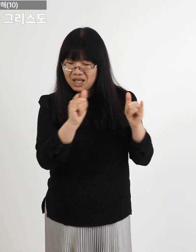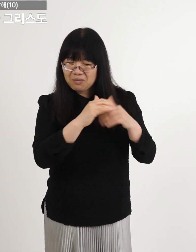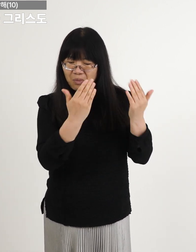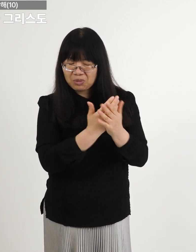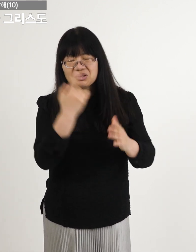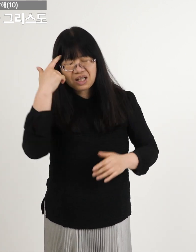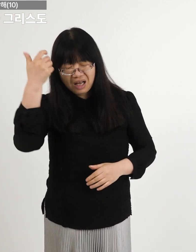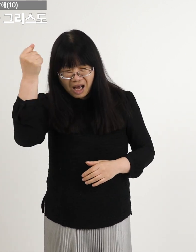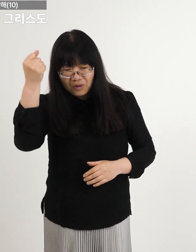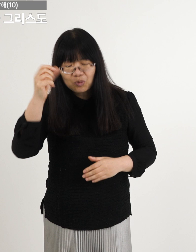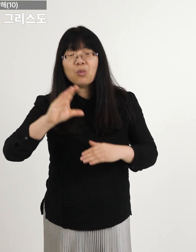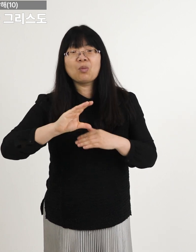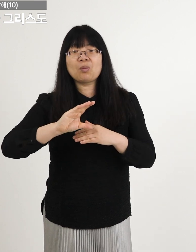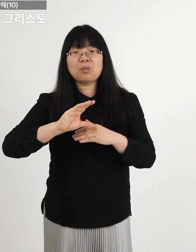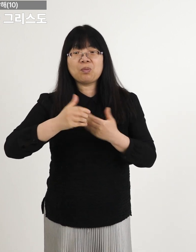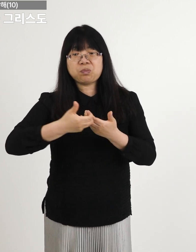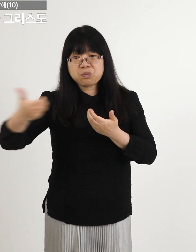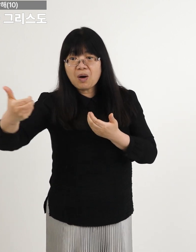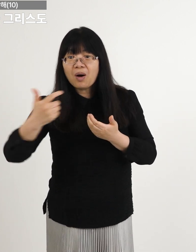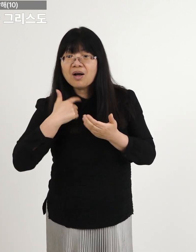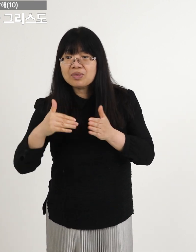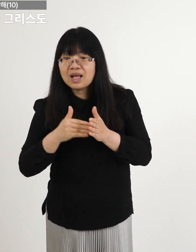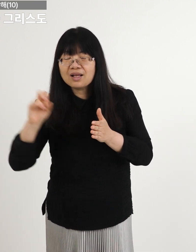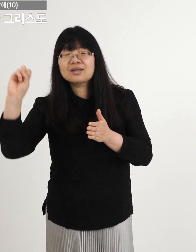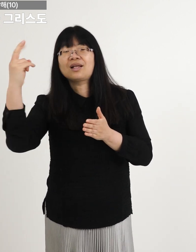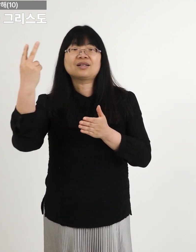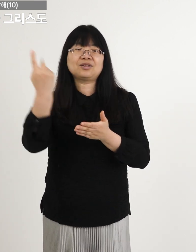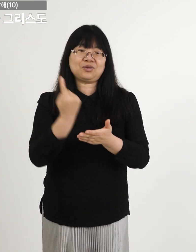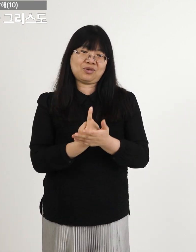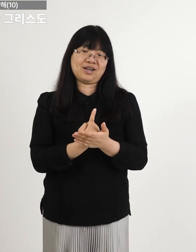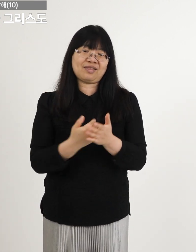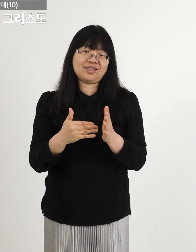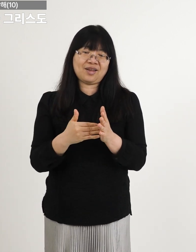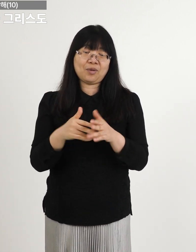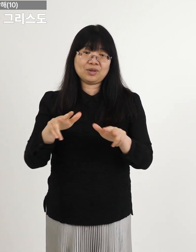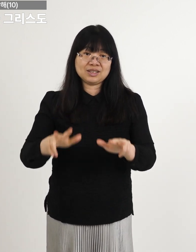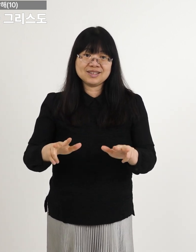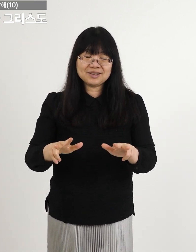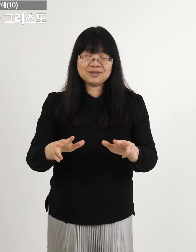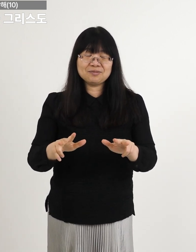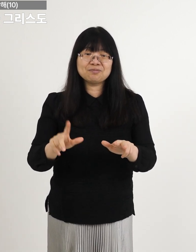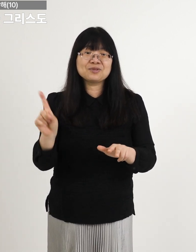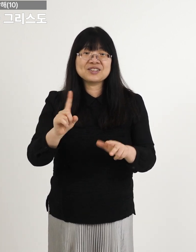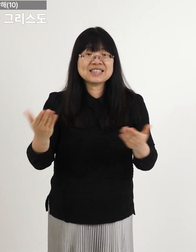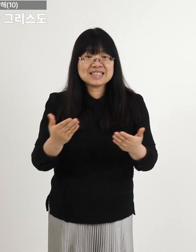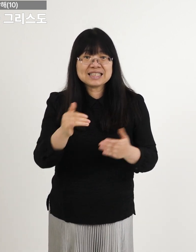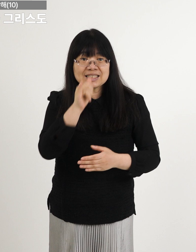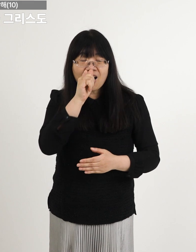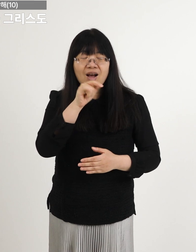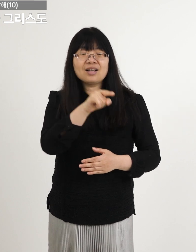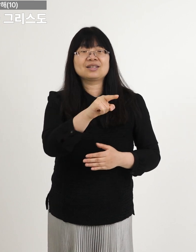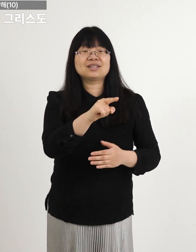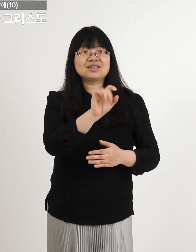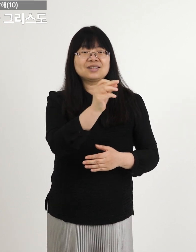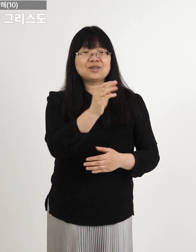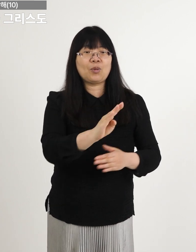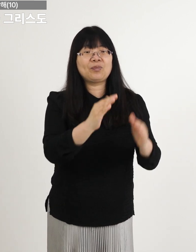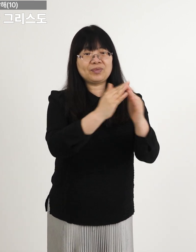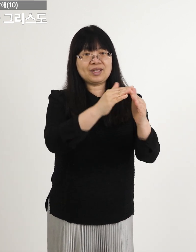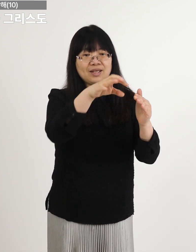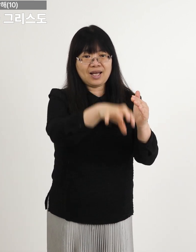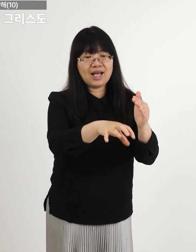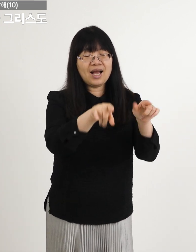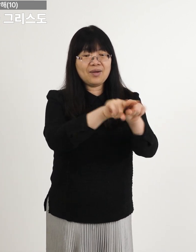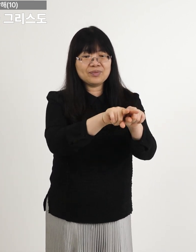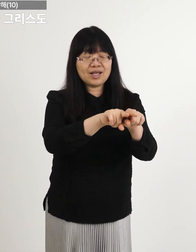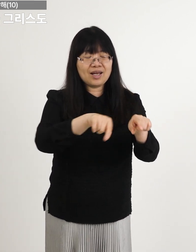그런 사람들이 다 돌아왔어요. 그리고 어떤 일이 벌어지는가요? 그의 집에서 그와